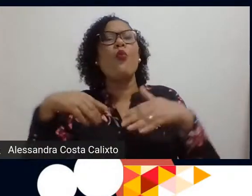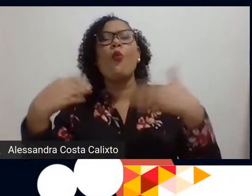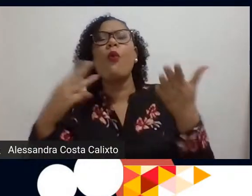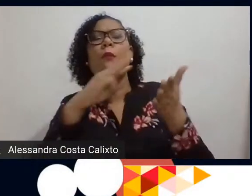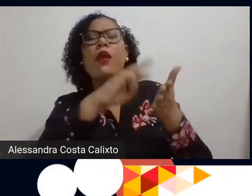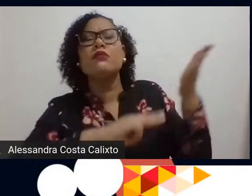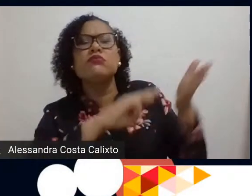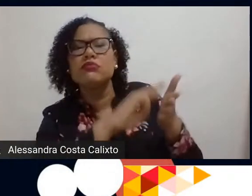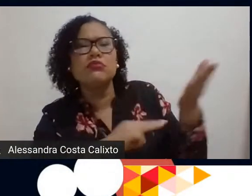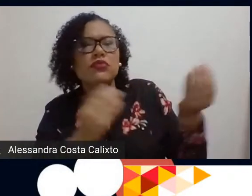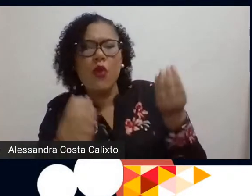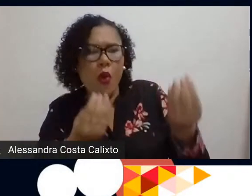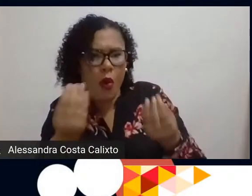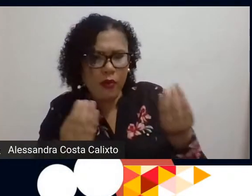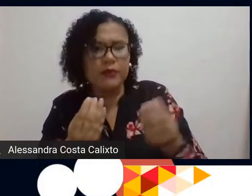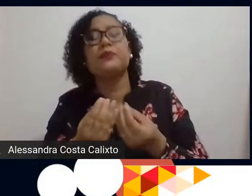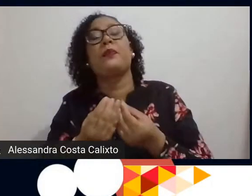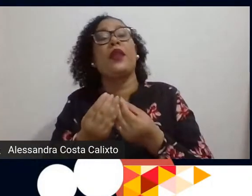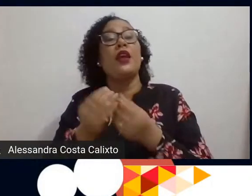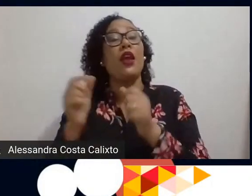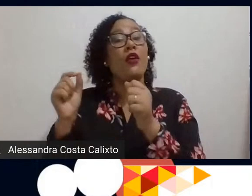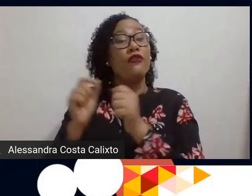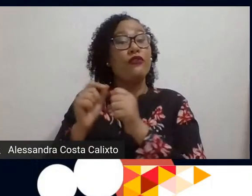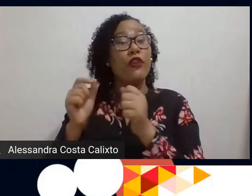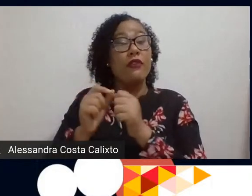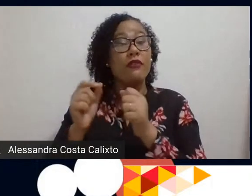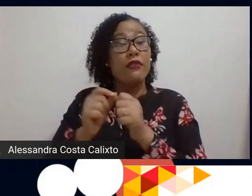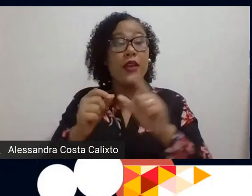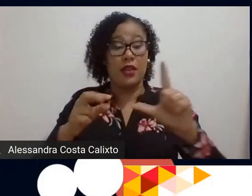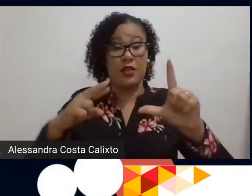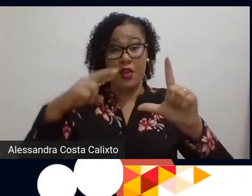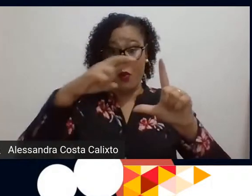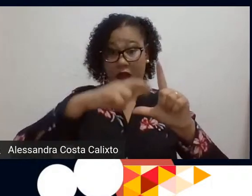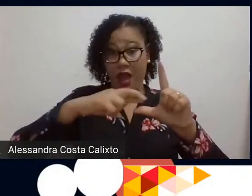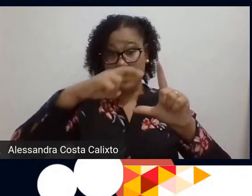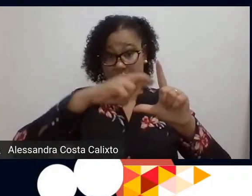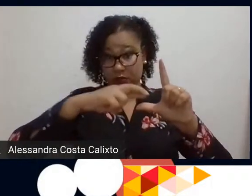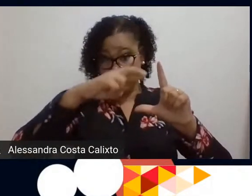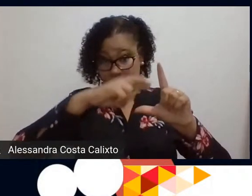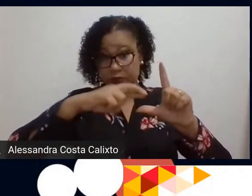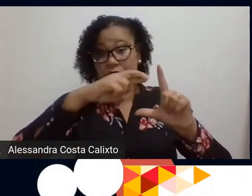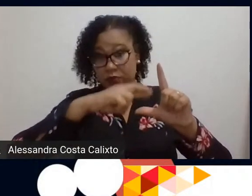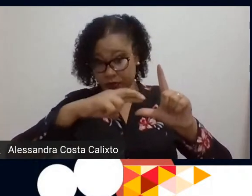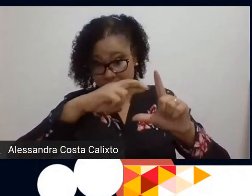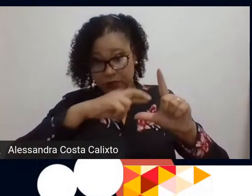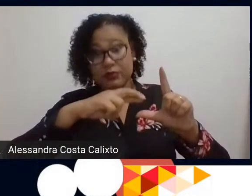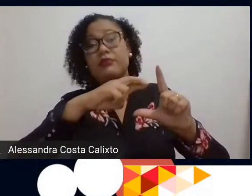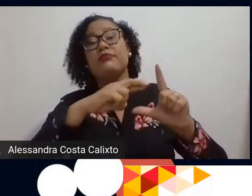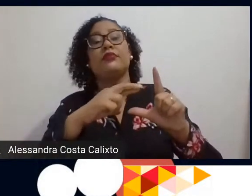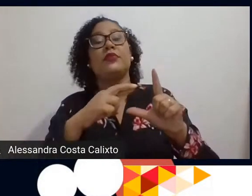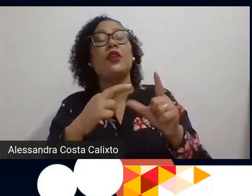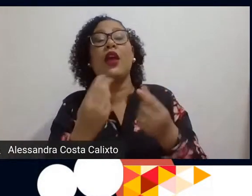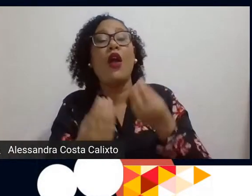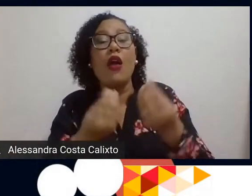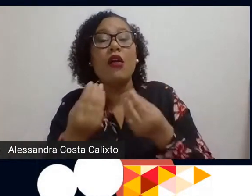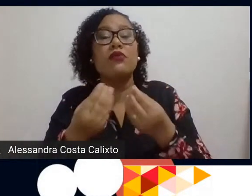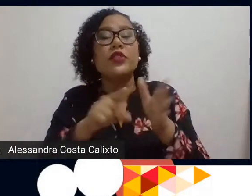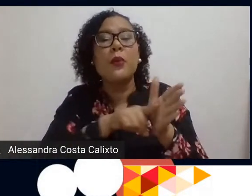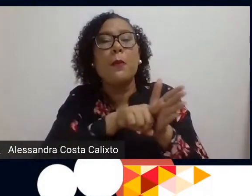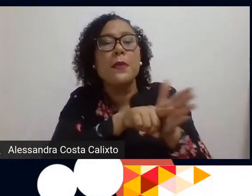Então, nessa pesquisa, qual foi a metodologia que foi utilizada? Nós fizemos uma revisão